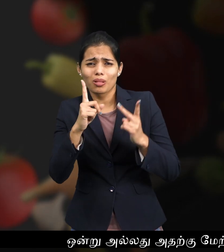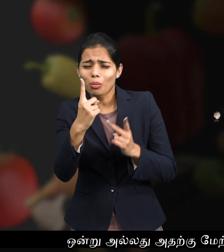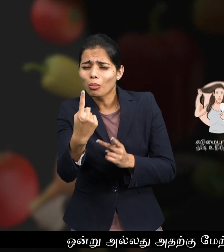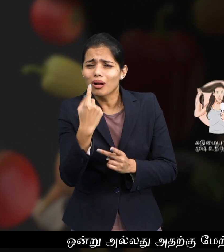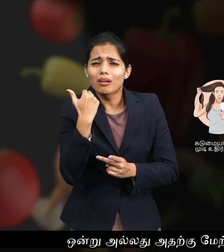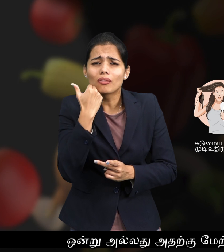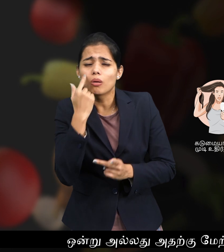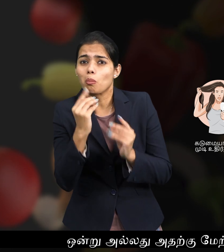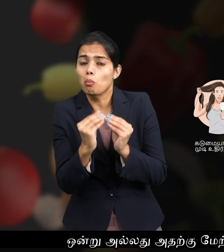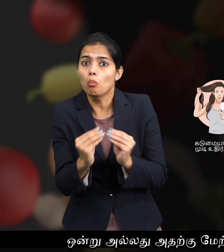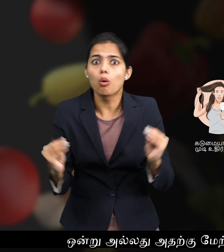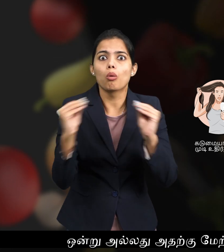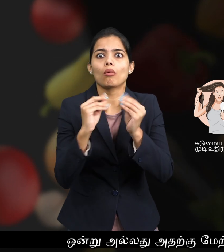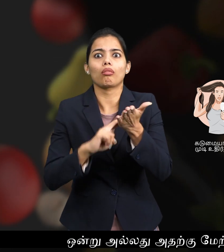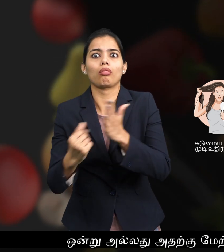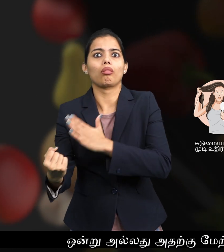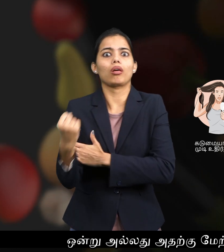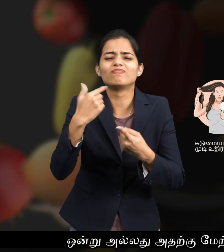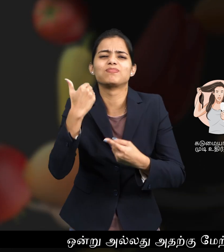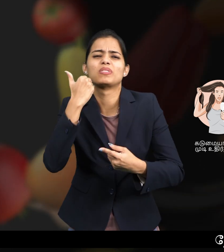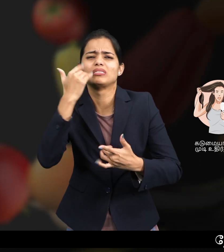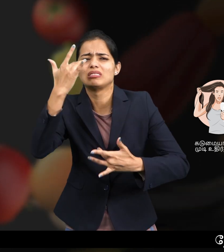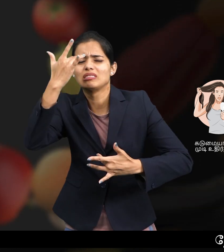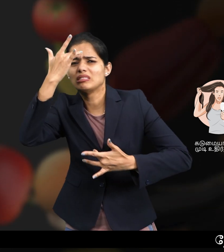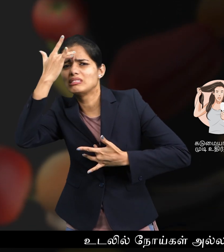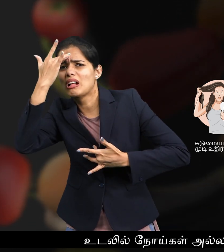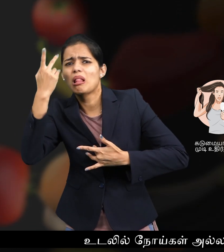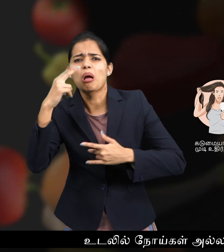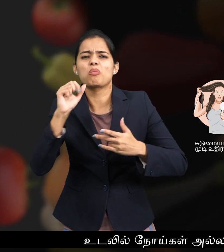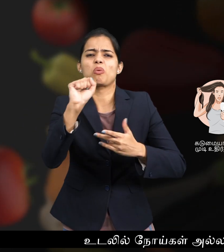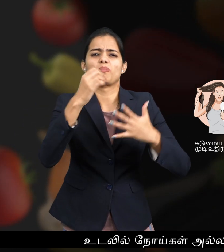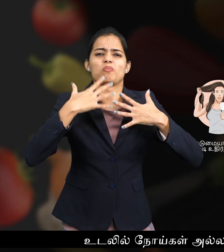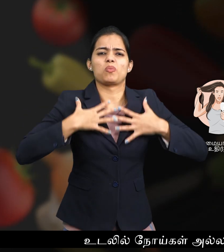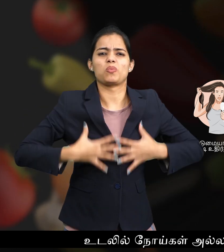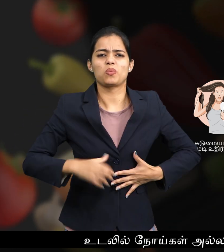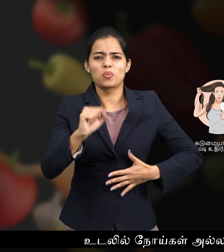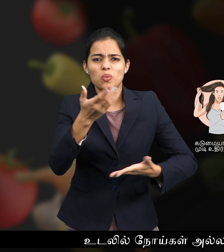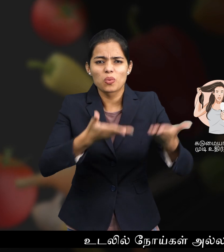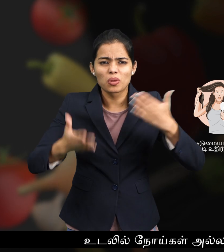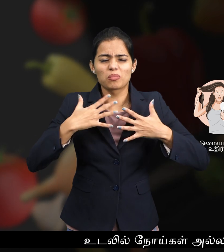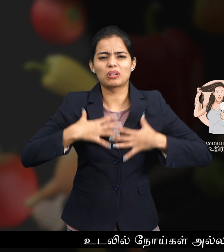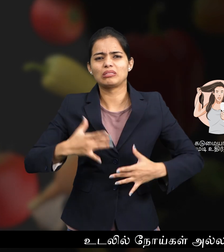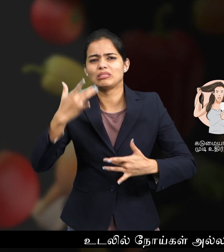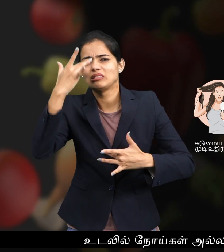அல்லது அதற்கு மேற்பட்ட சத்துக்களின் குறைபாடு நம் உடலின் நோய்கள் அல்லது கோளாறுகளை ஏற்படுத்தும்.